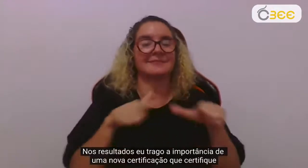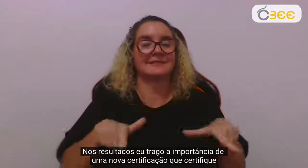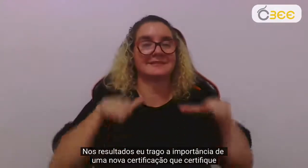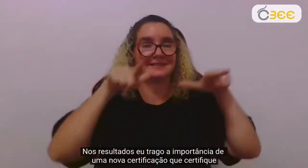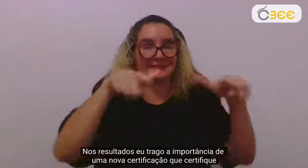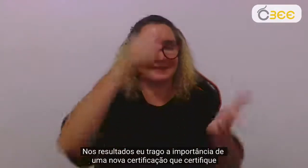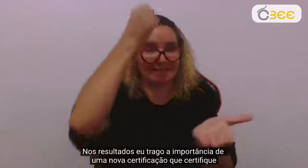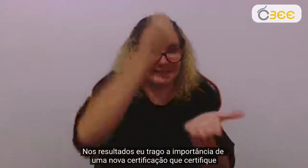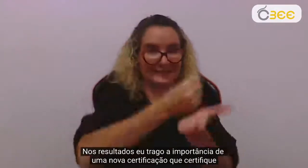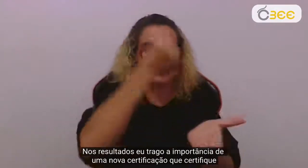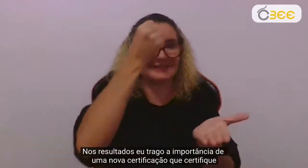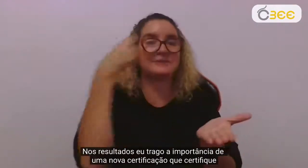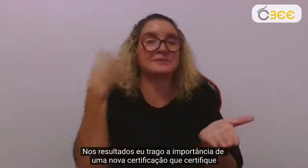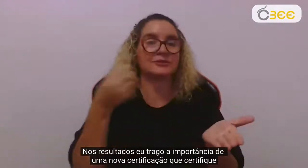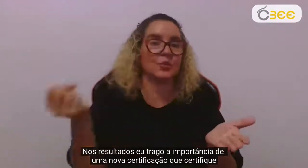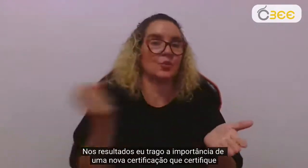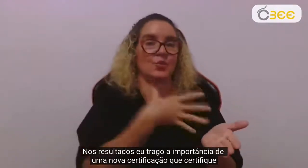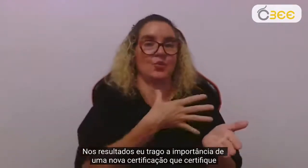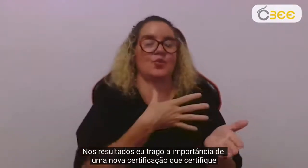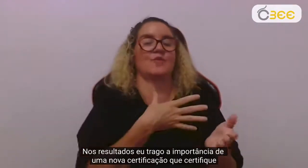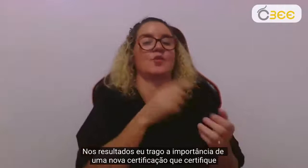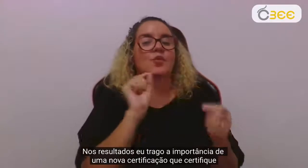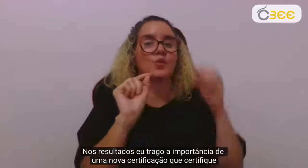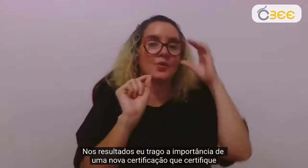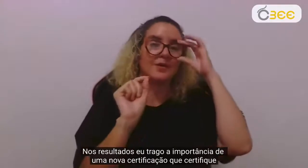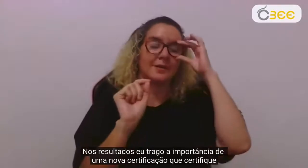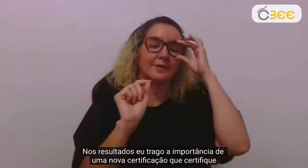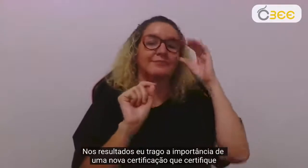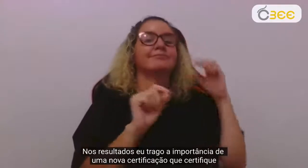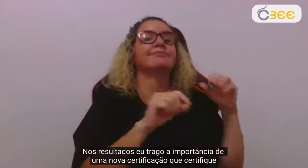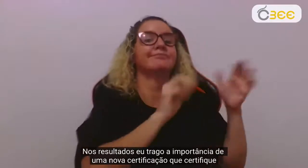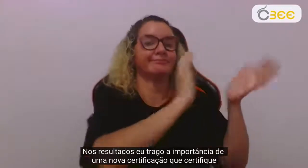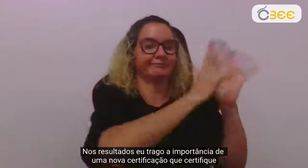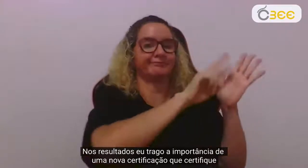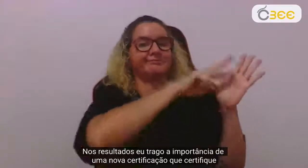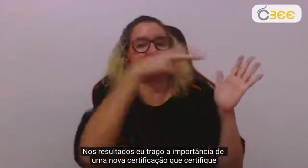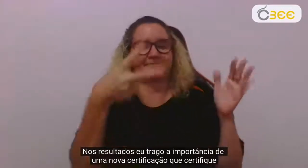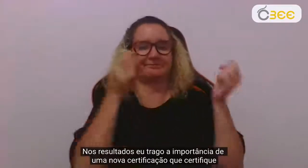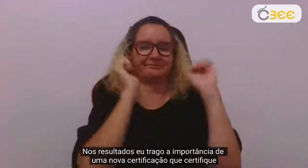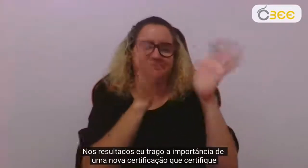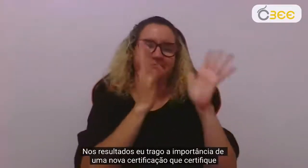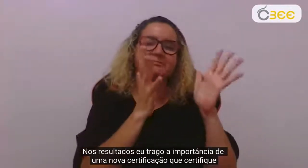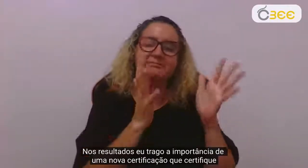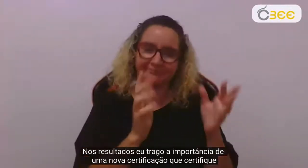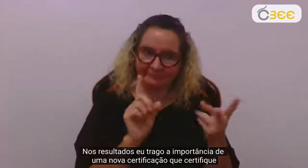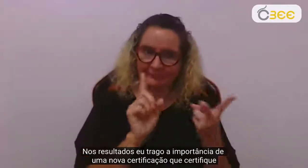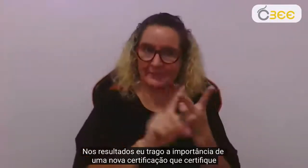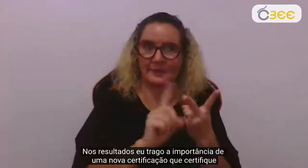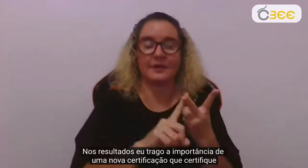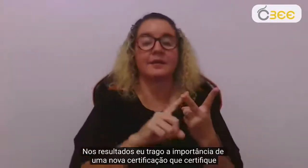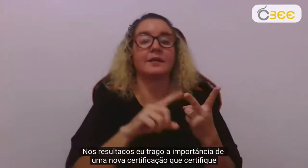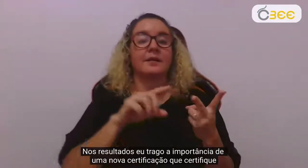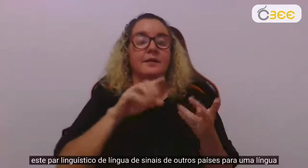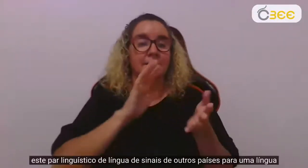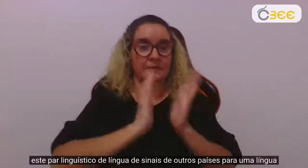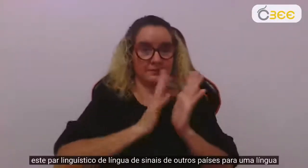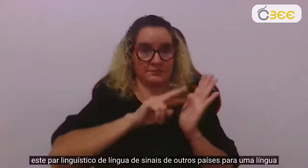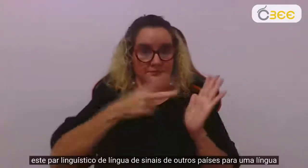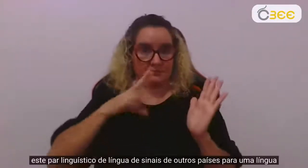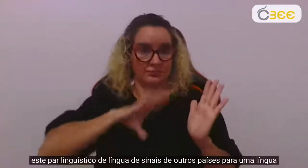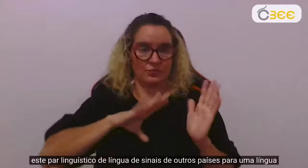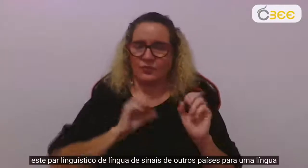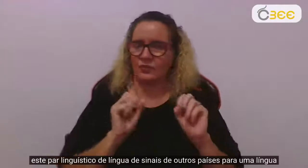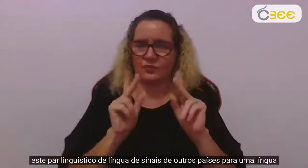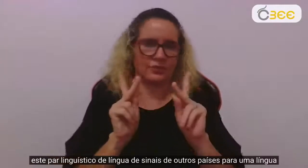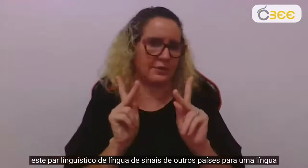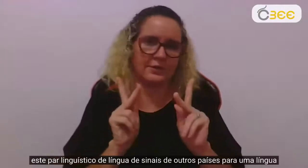Nos resultados, eu trago a importância de uma nova certificação que certifique, este par linguístico